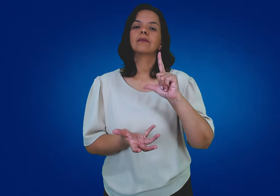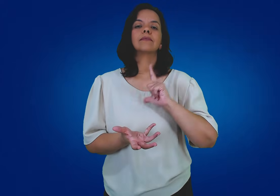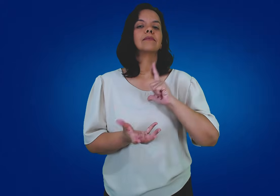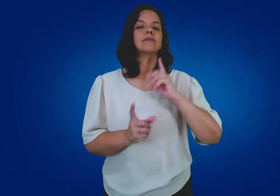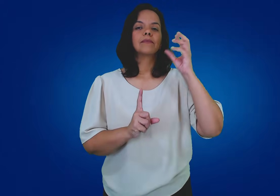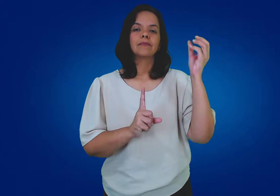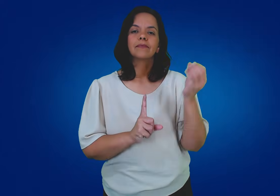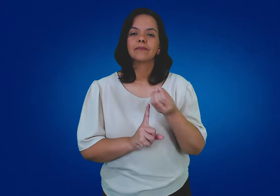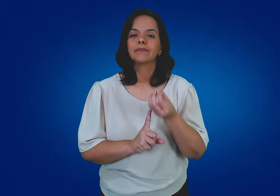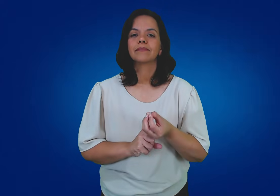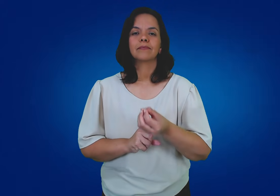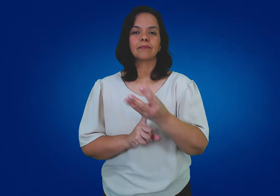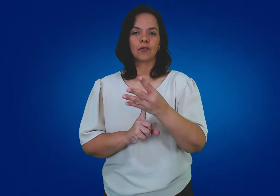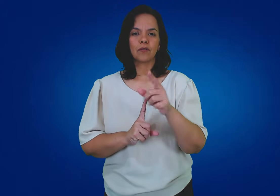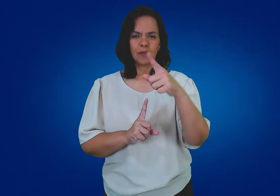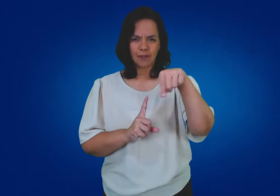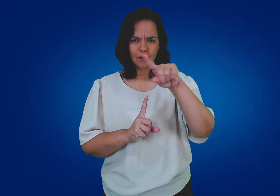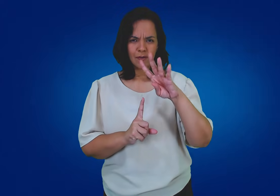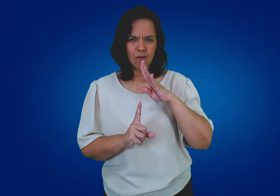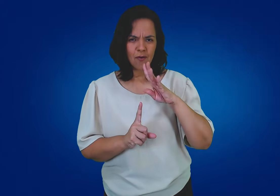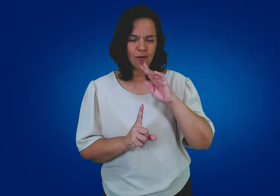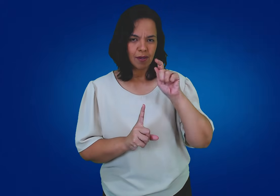Sempre no mundo teve profetas, sempre.